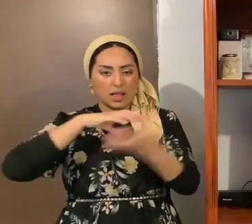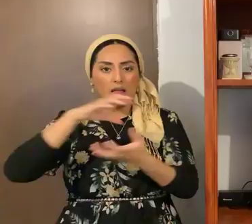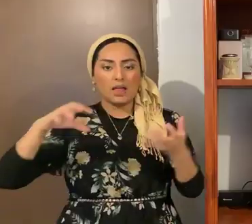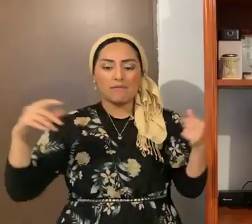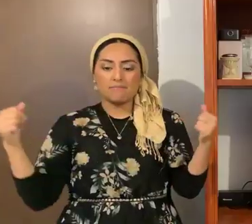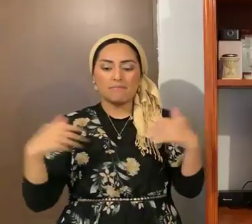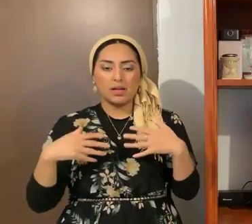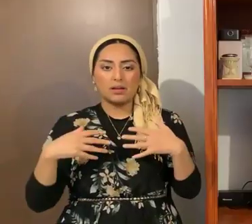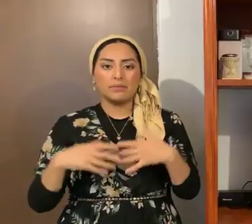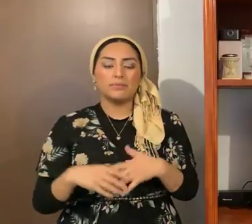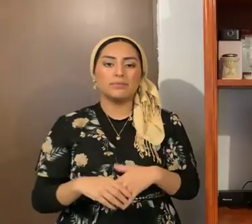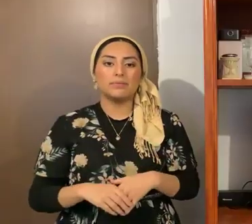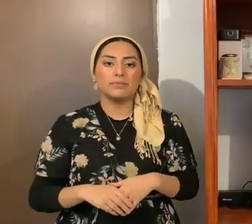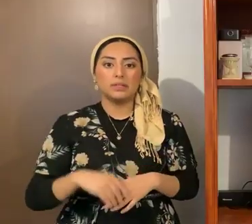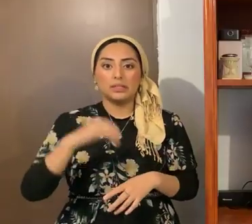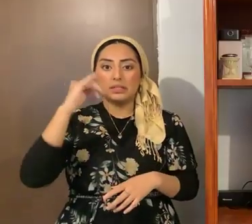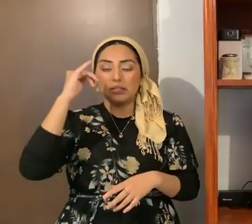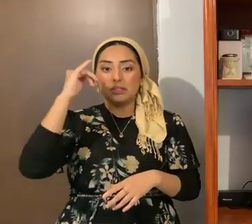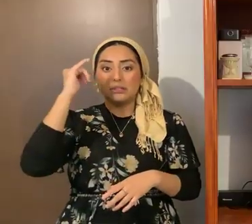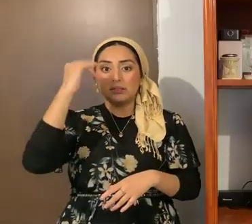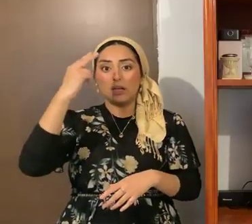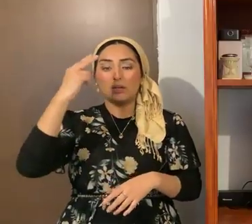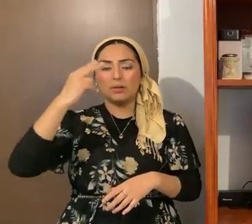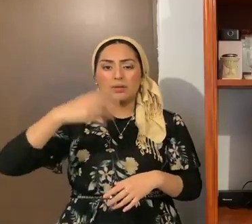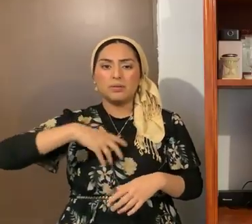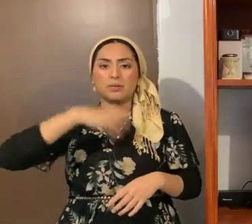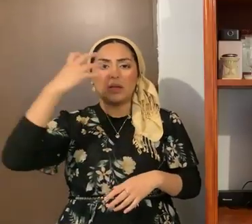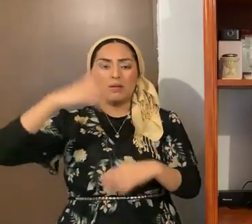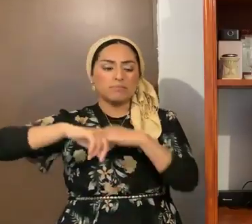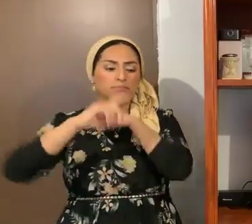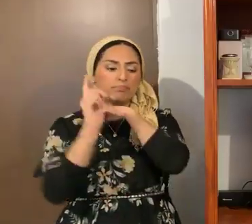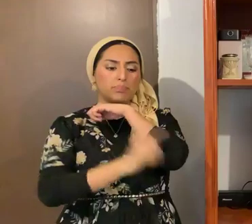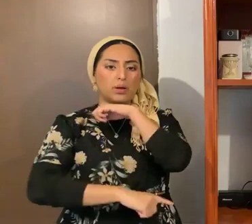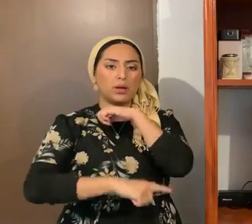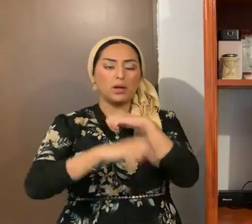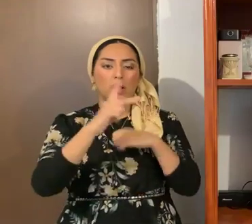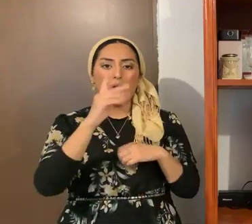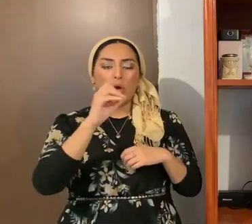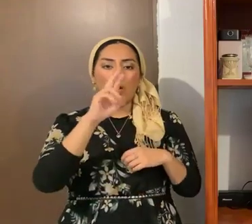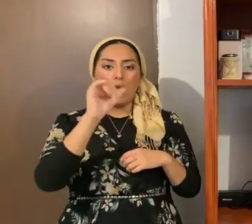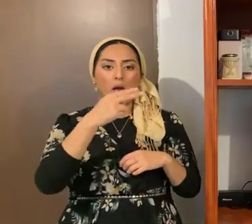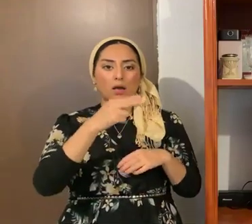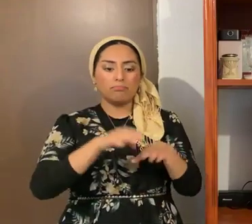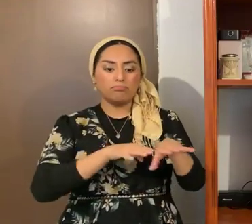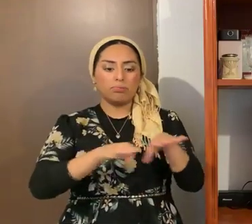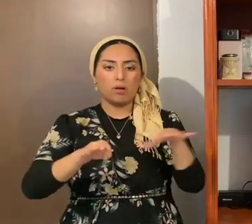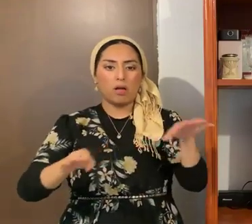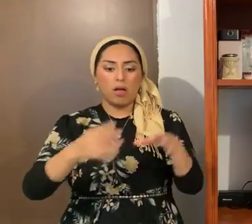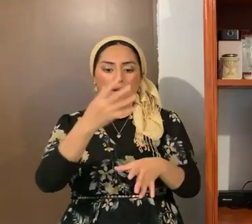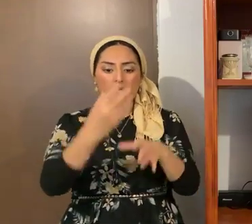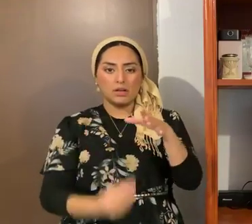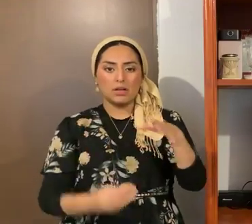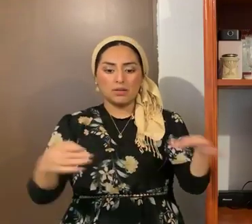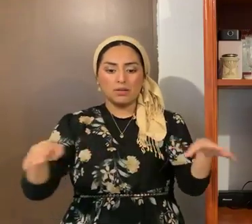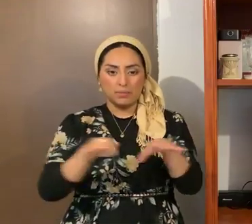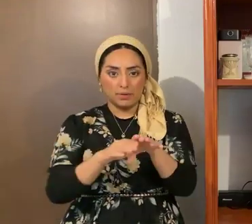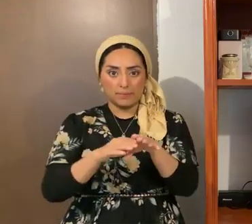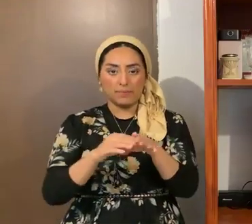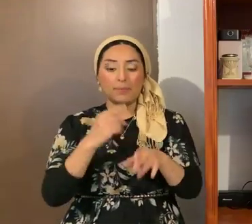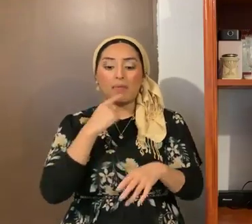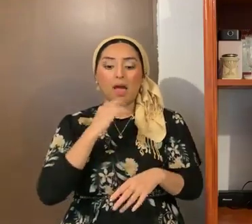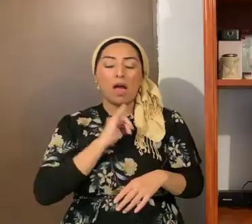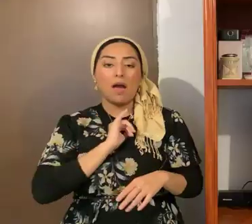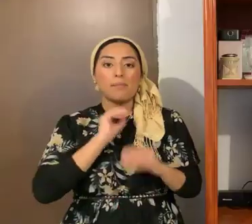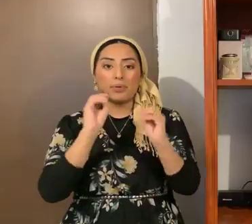Coré. Los turbó, la tierra se tragó, hizo algo insólito el Eterno. Aleluya. ¿Sigue? Pero yo he puesto mi rey sobre